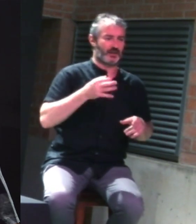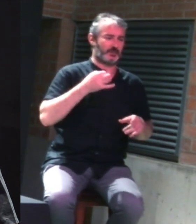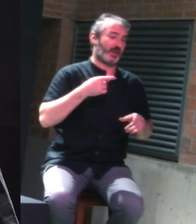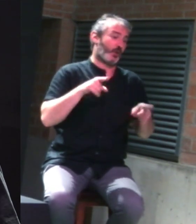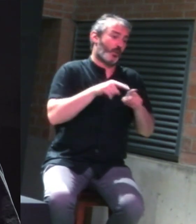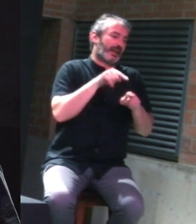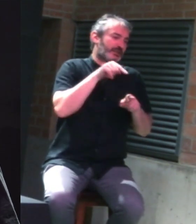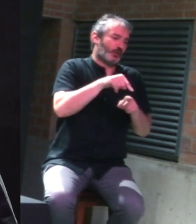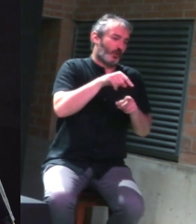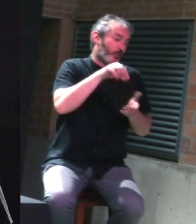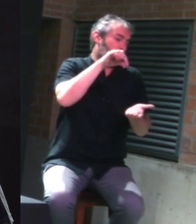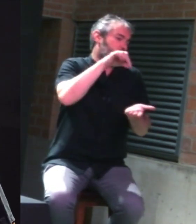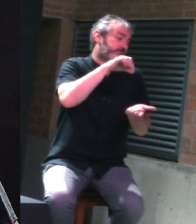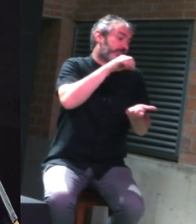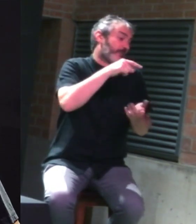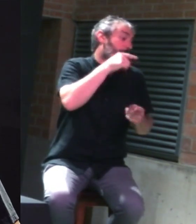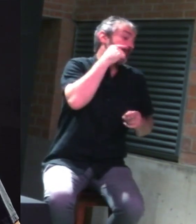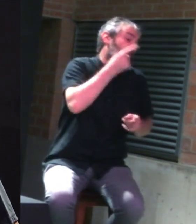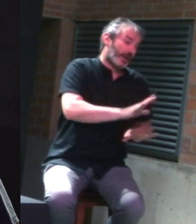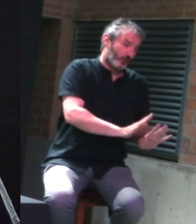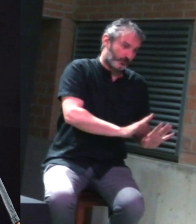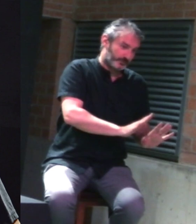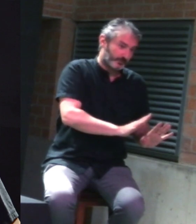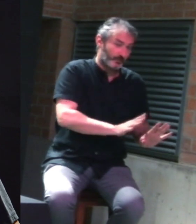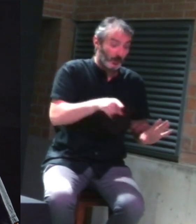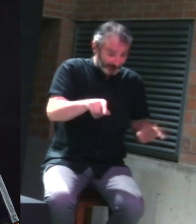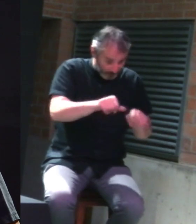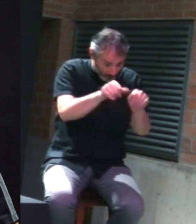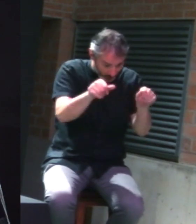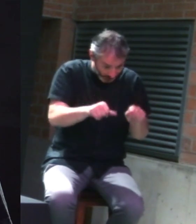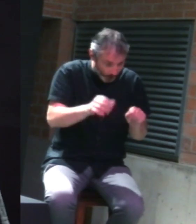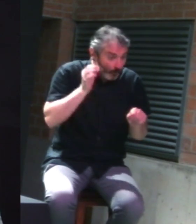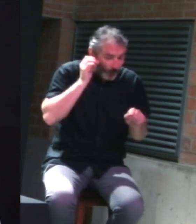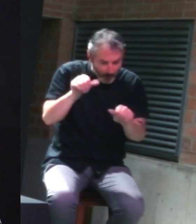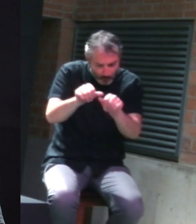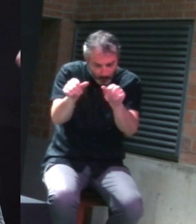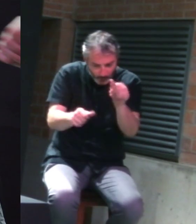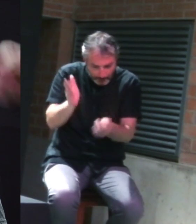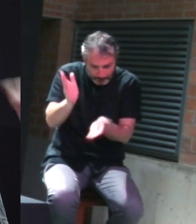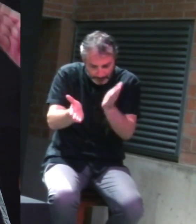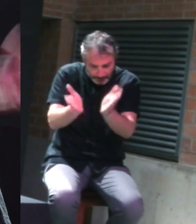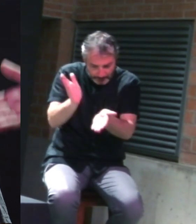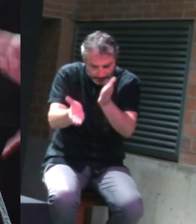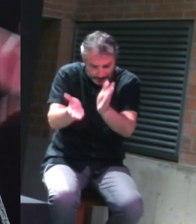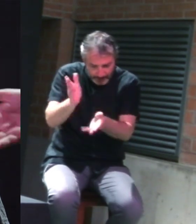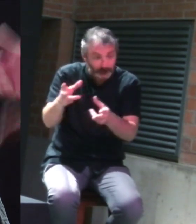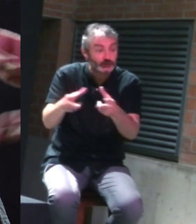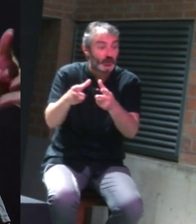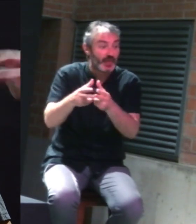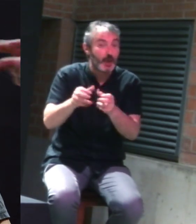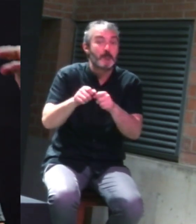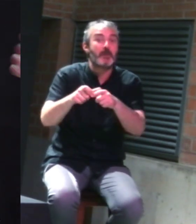eran el epicentro de la masculinidad. Así se creó un modelo de mujer que se generalizó en la sociedad